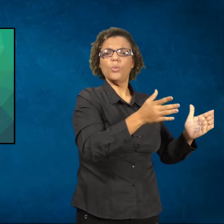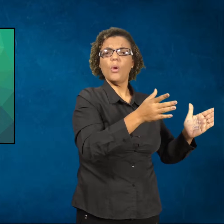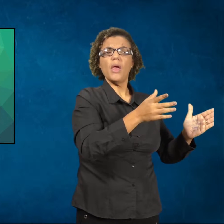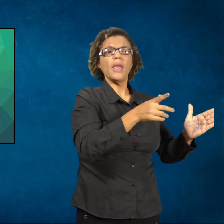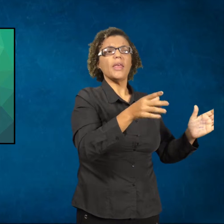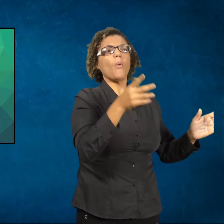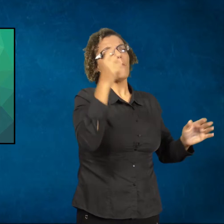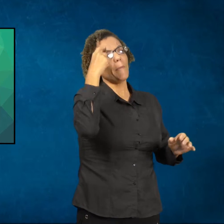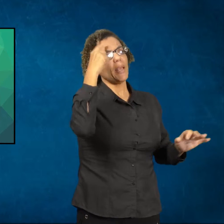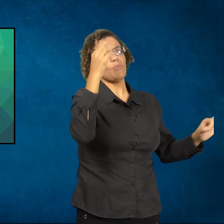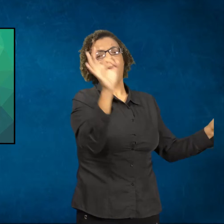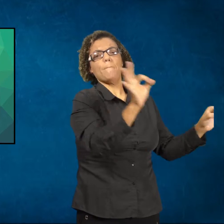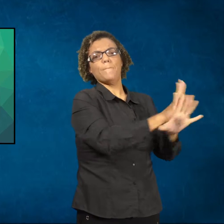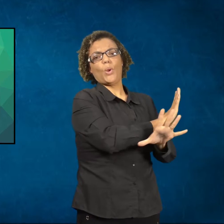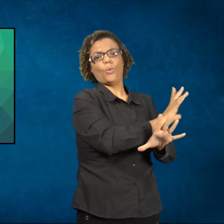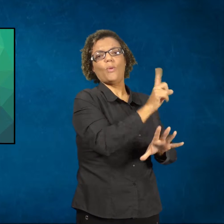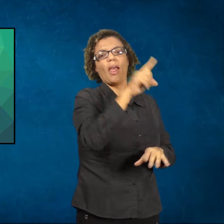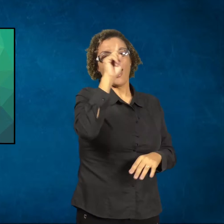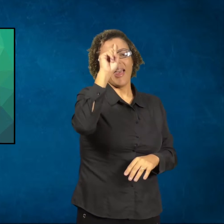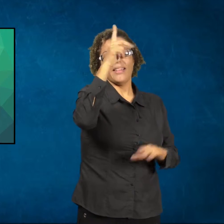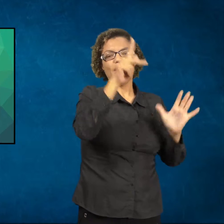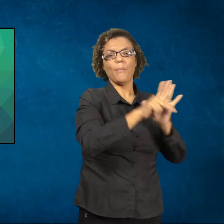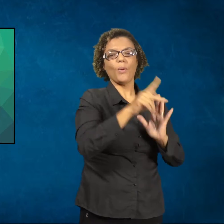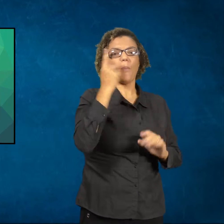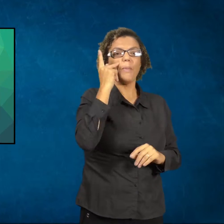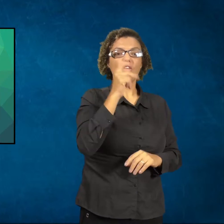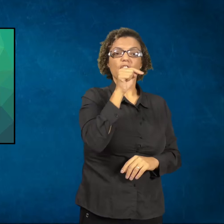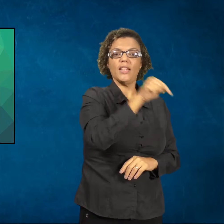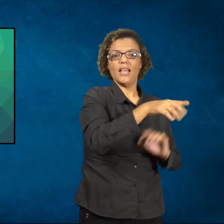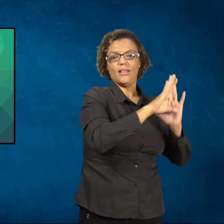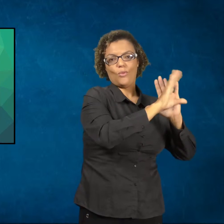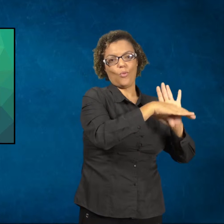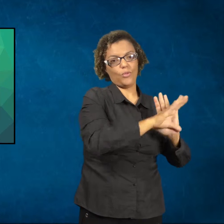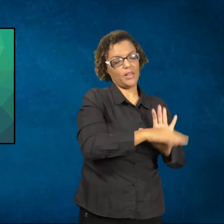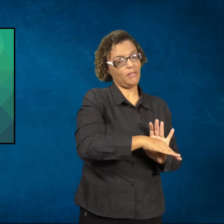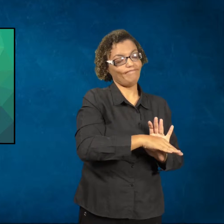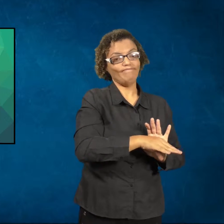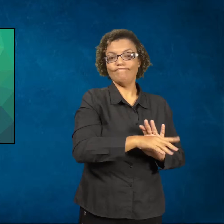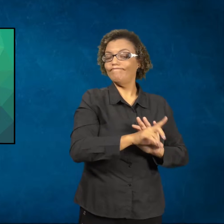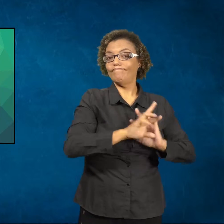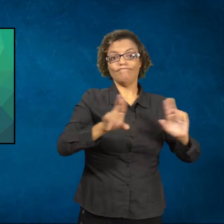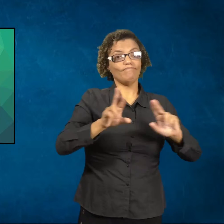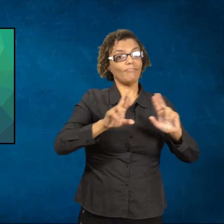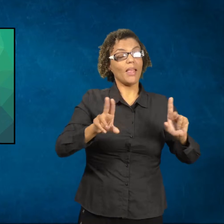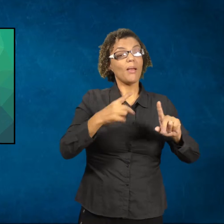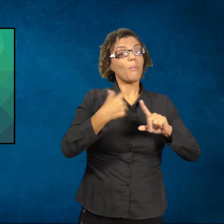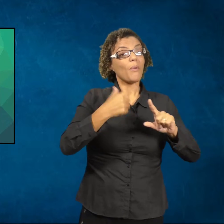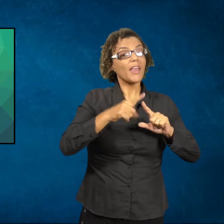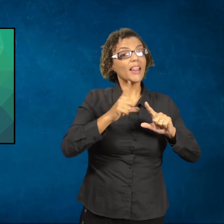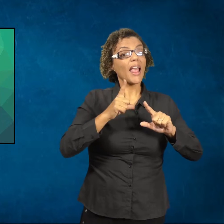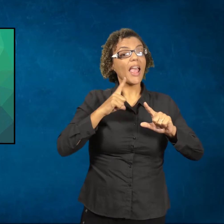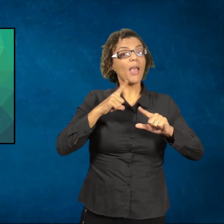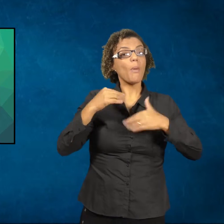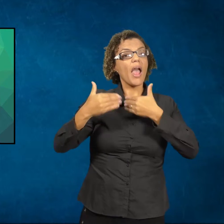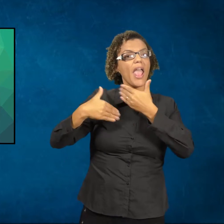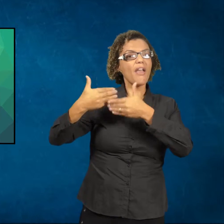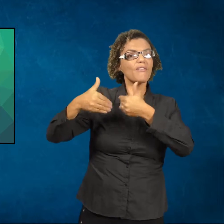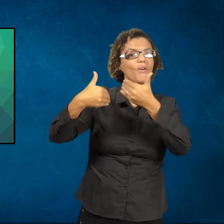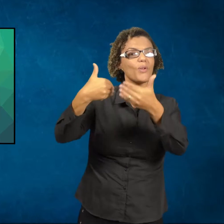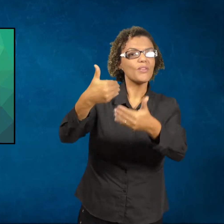fosse a concepção do autor sobre aquele conceito. A gente, na verdade, fez a opção de